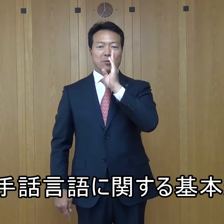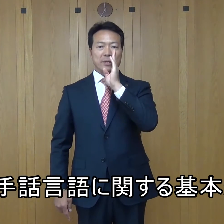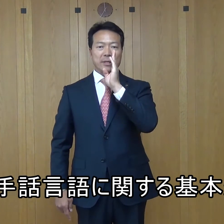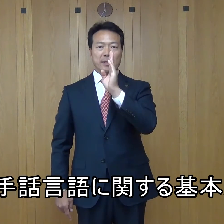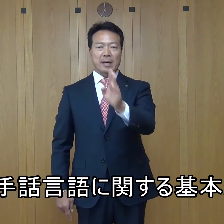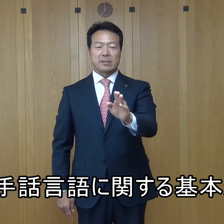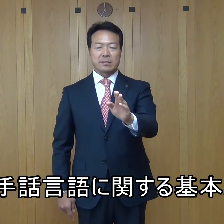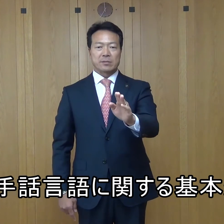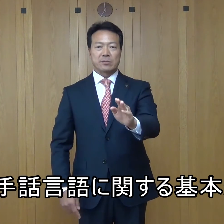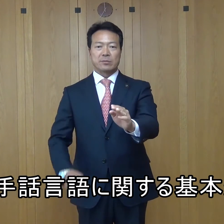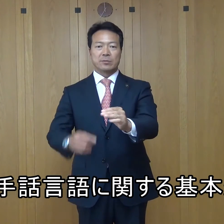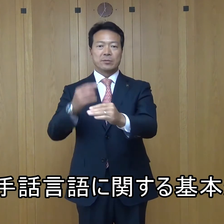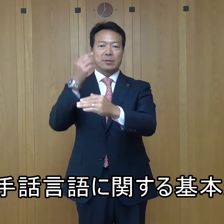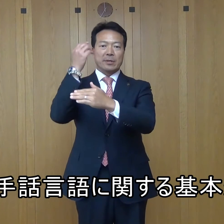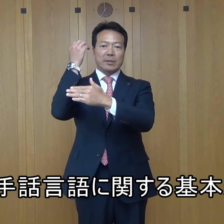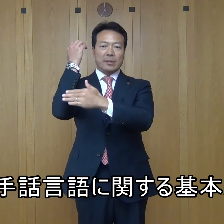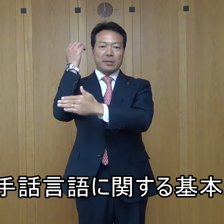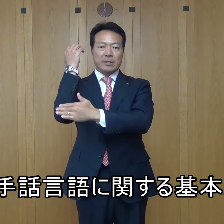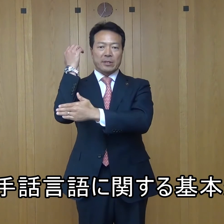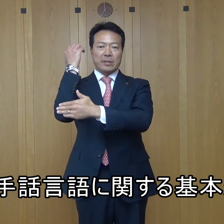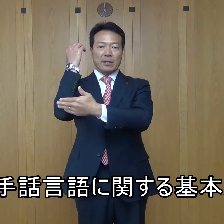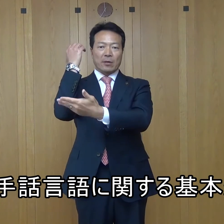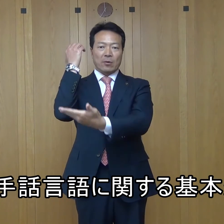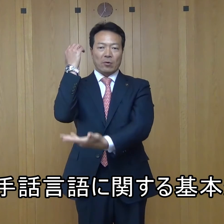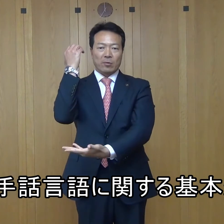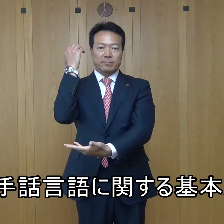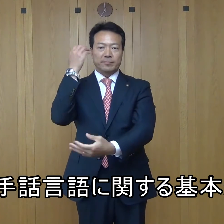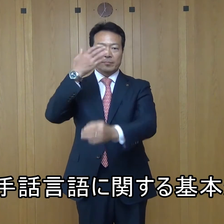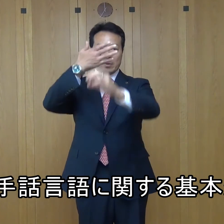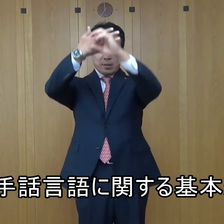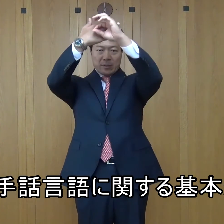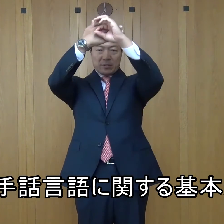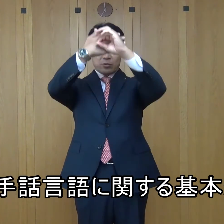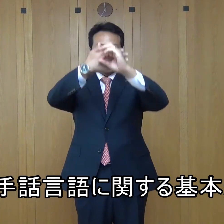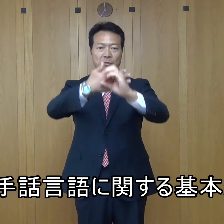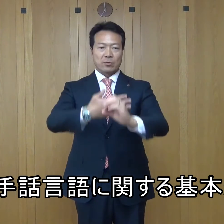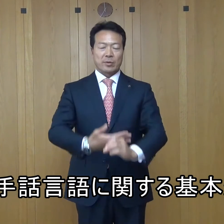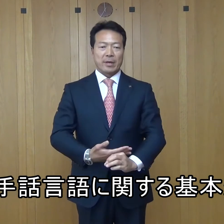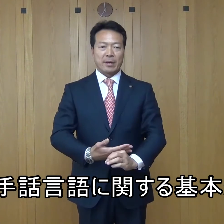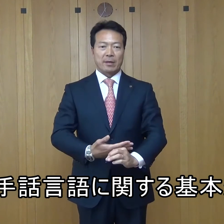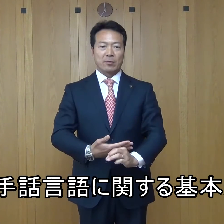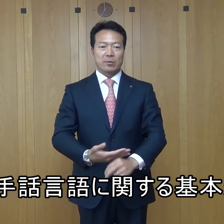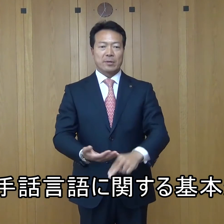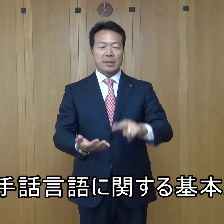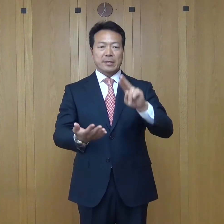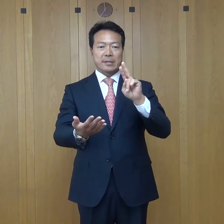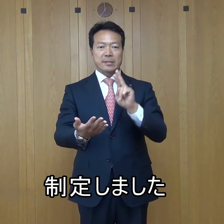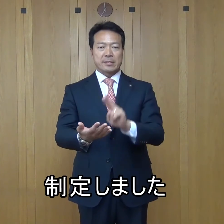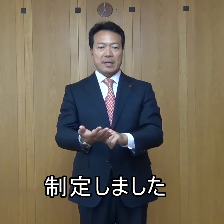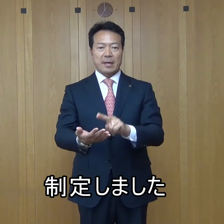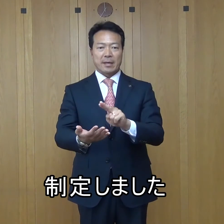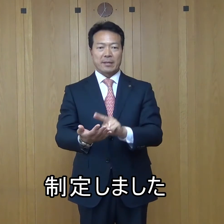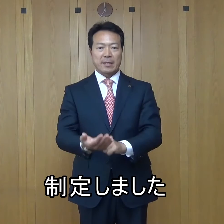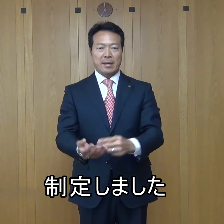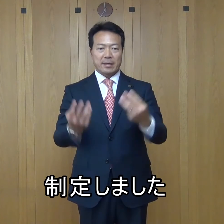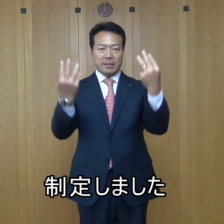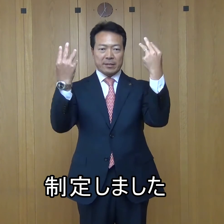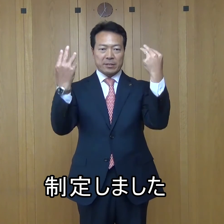に関する基本条例を制定